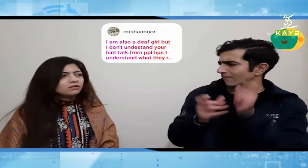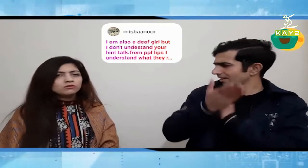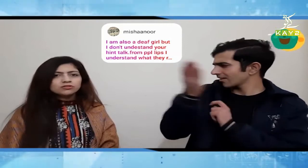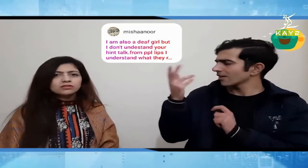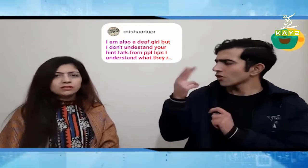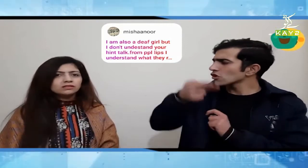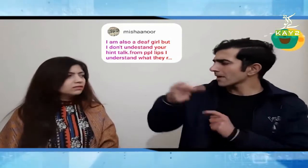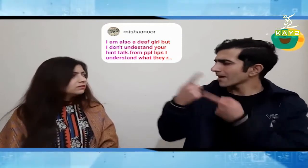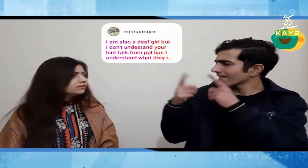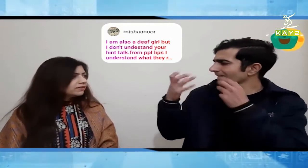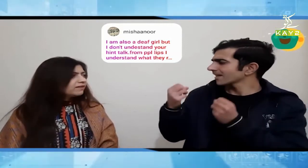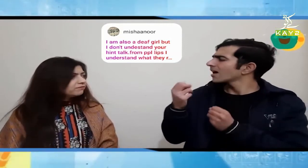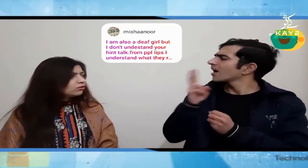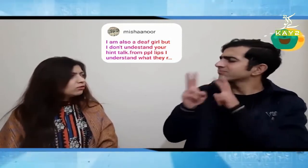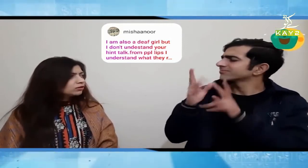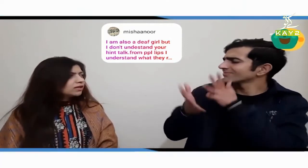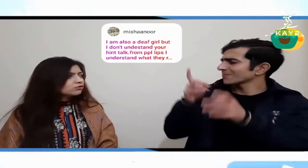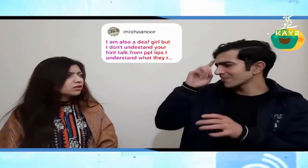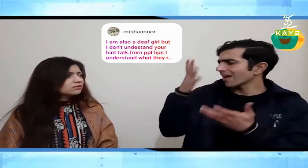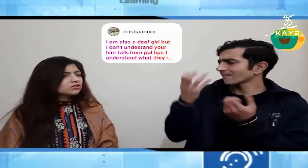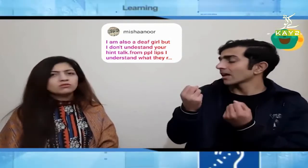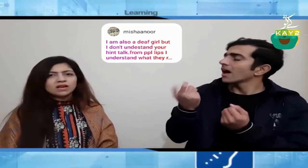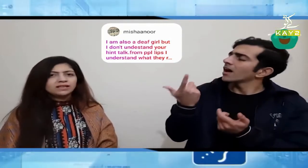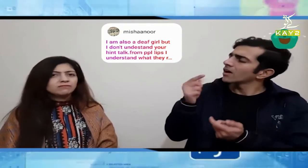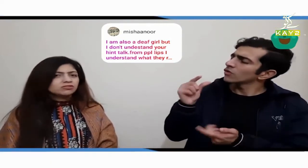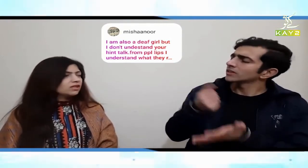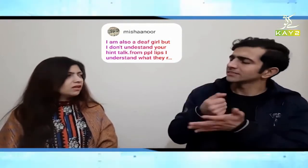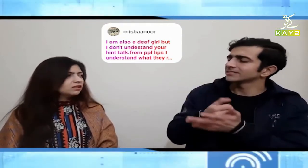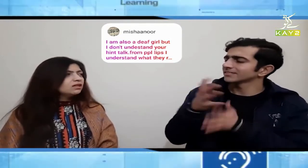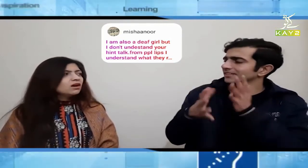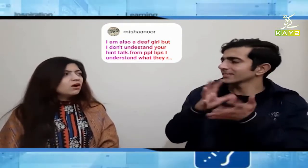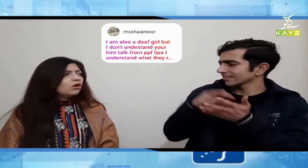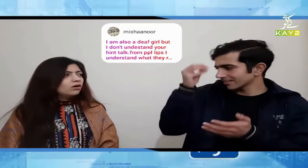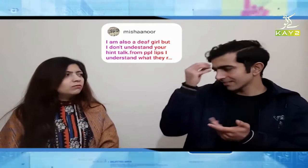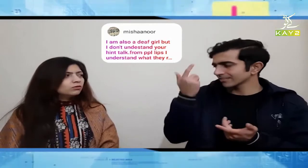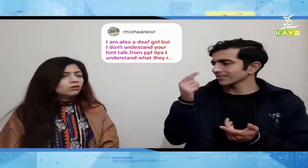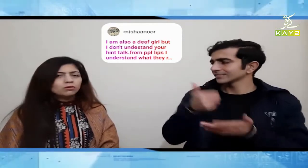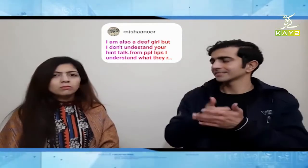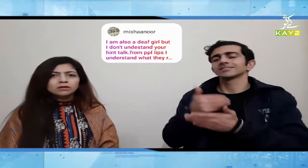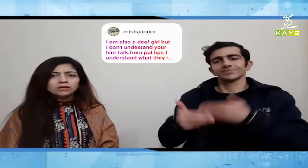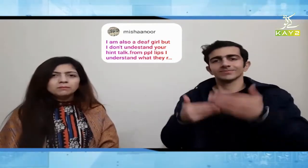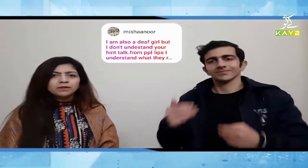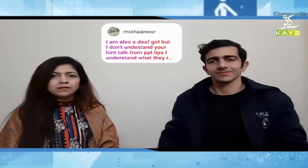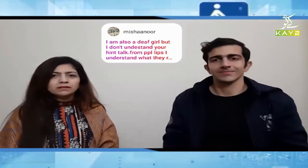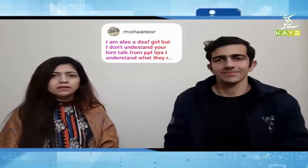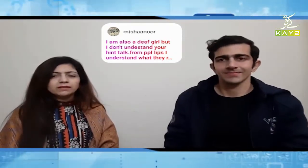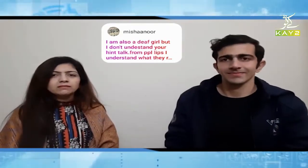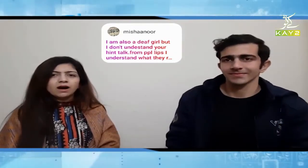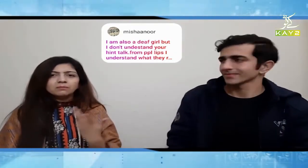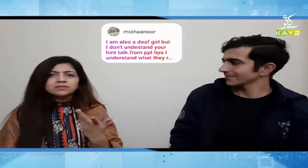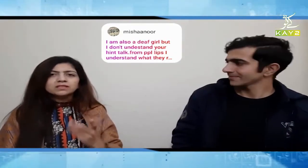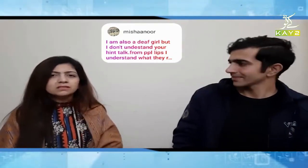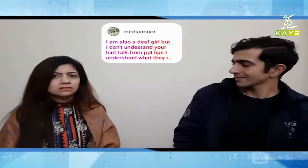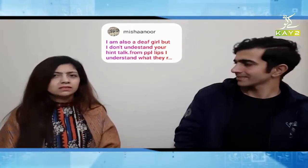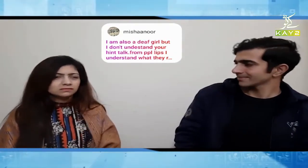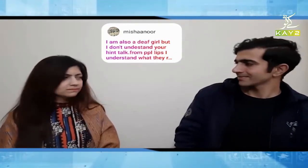हाँ, कुछ डेफ लोग होते हैं जो कि जिनको साइन लैंग्वेज नहीं आती, और वो लिप रीडिंग करते हैं,